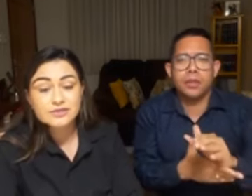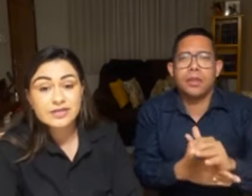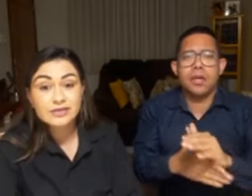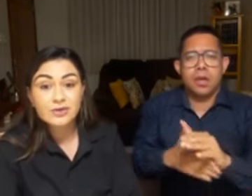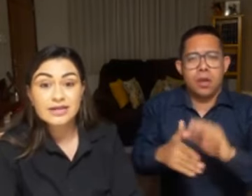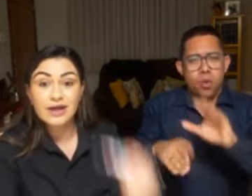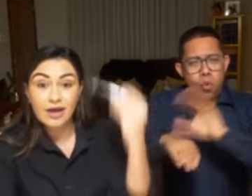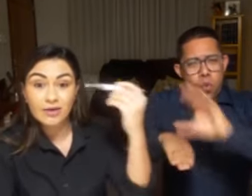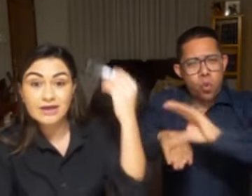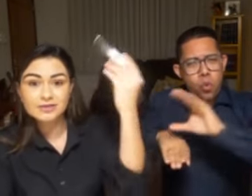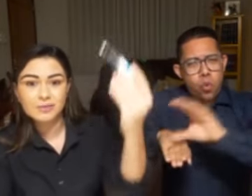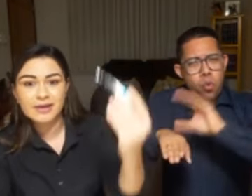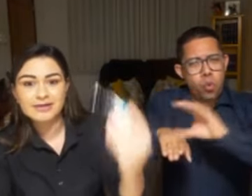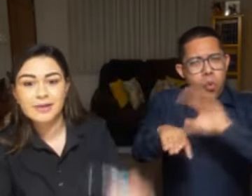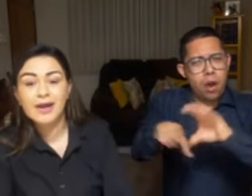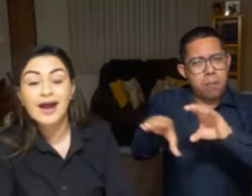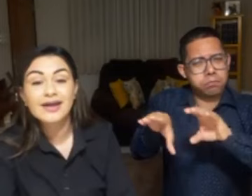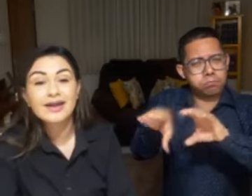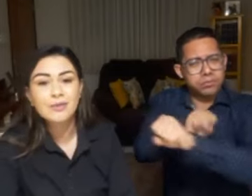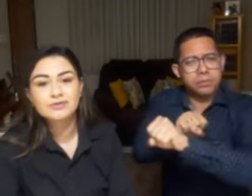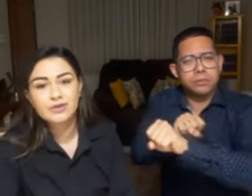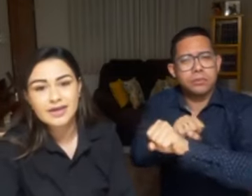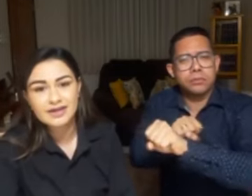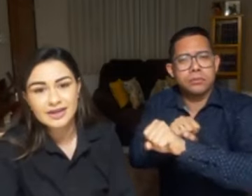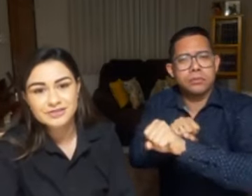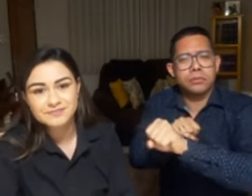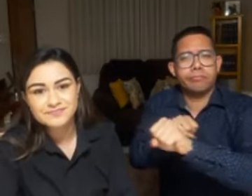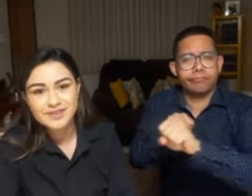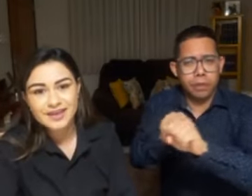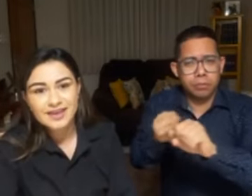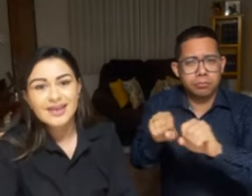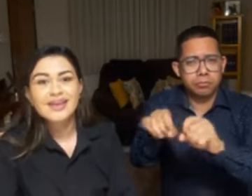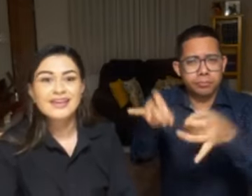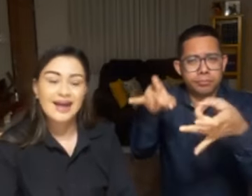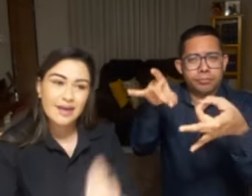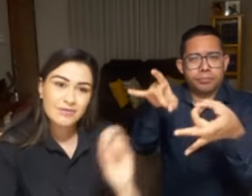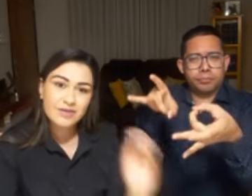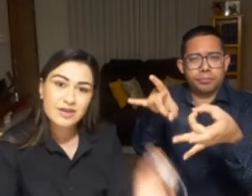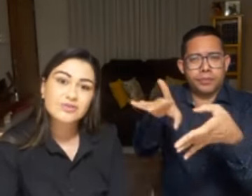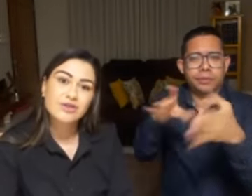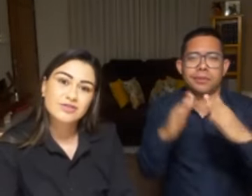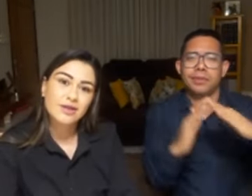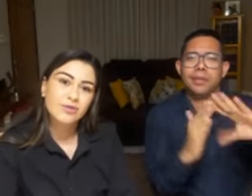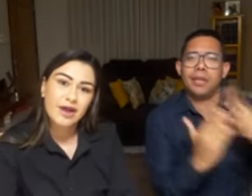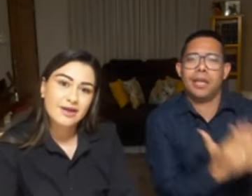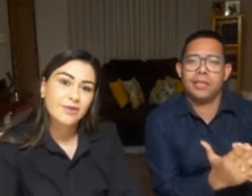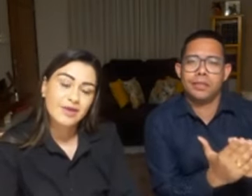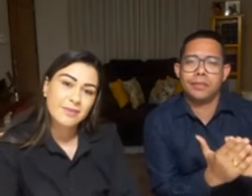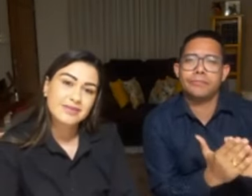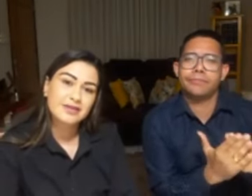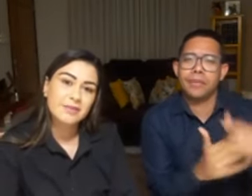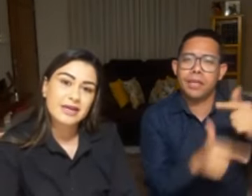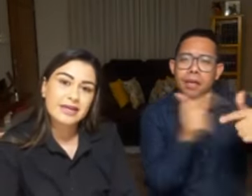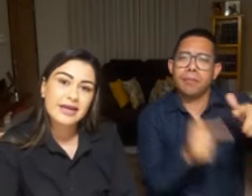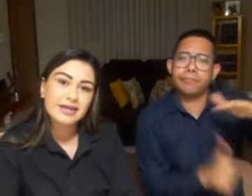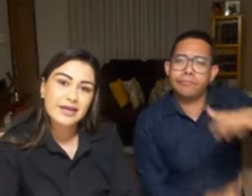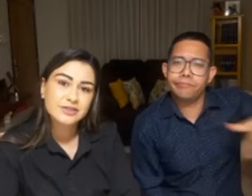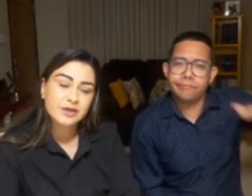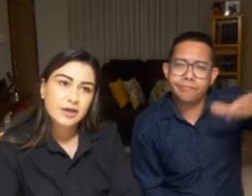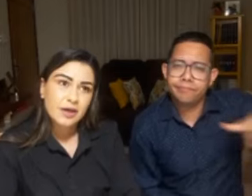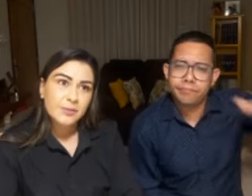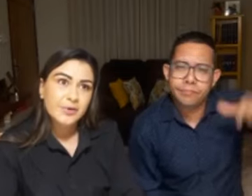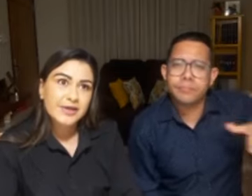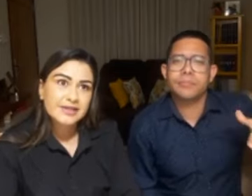vai estudando, e quando ele alcança um patamar, ele abandona a igreja. E acaba ficando só no secular, não quer mais trabalhar na